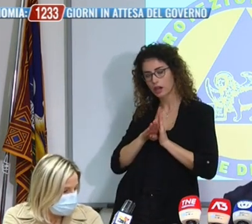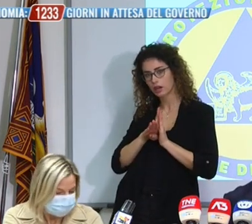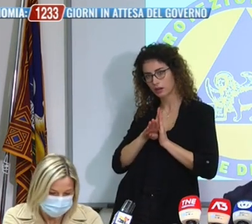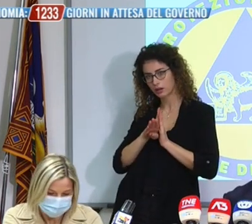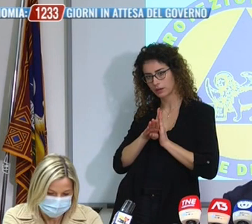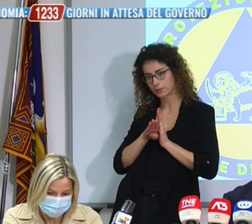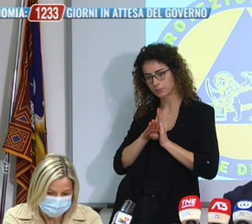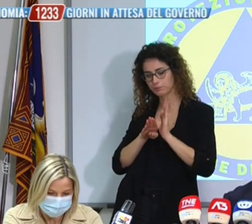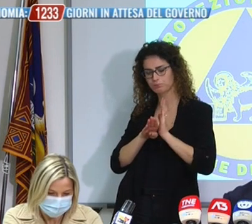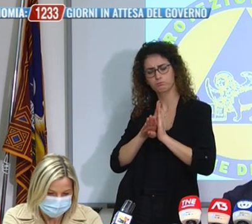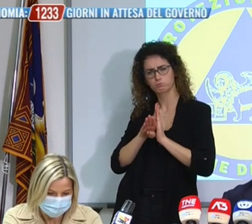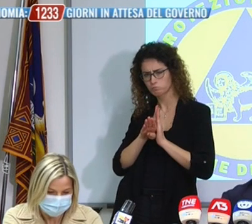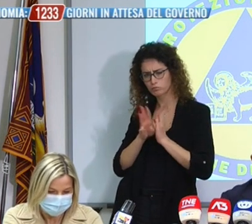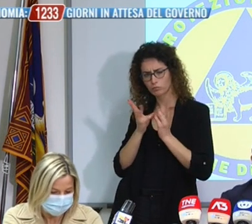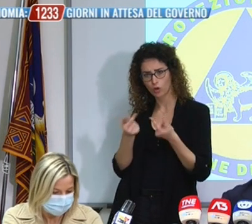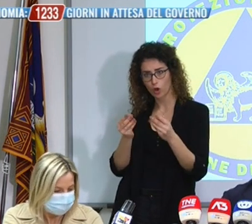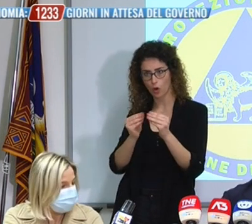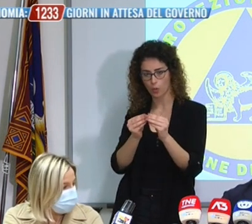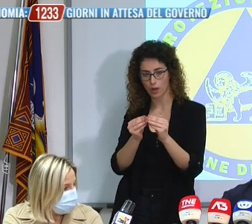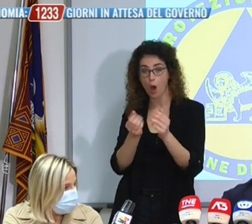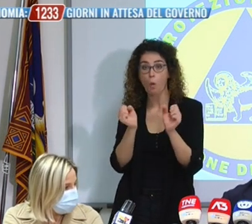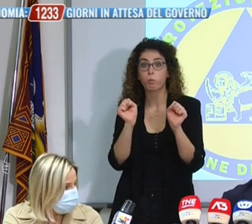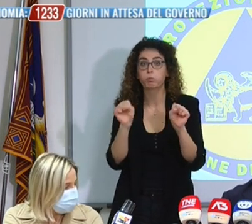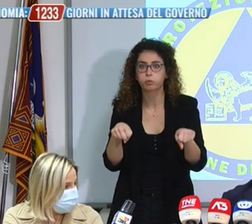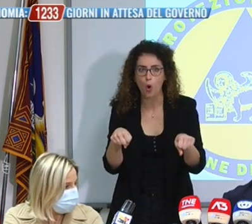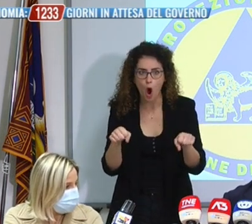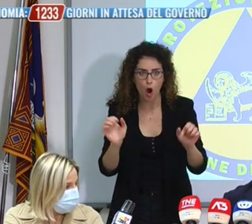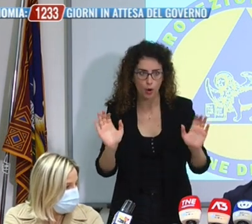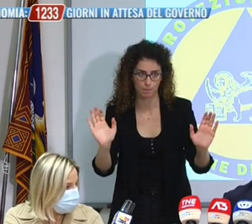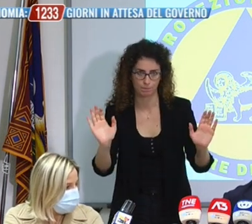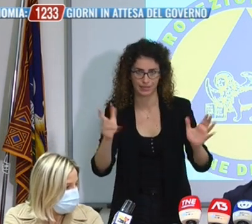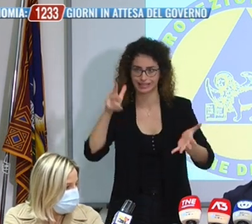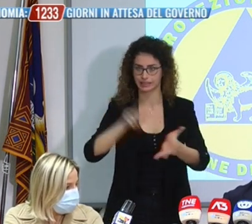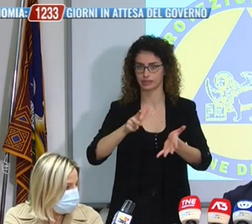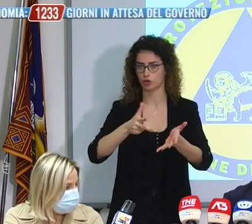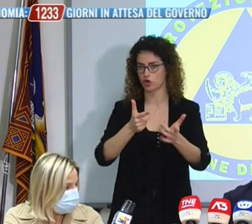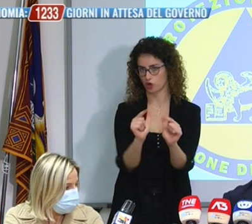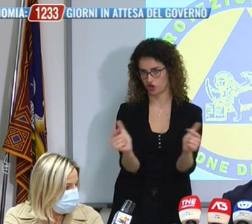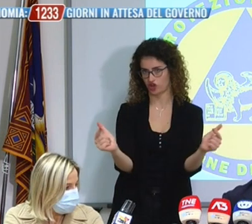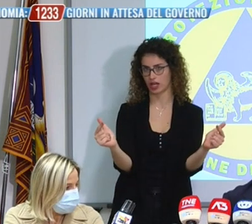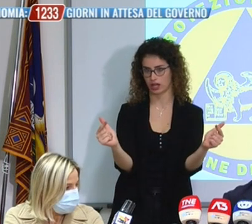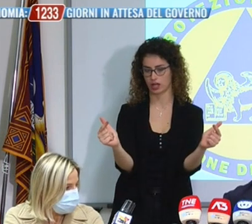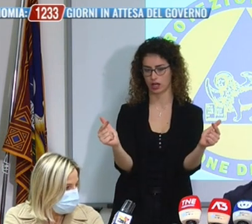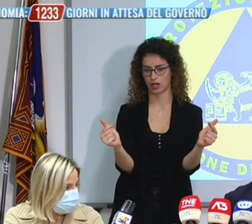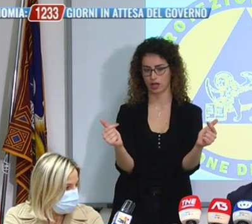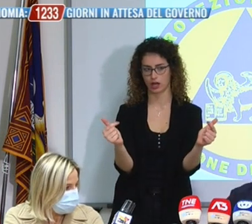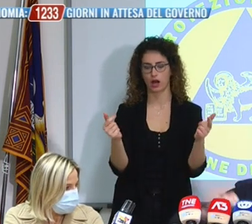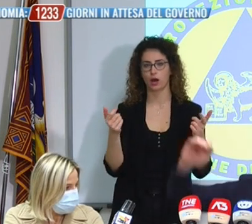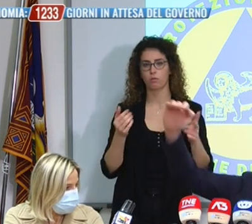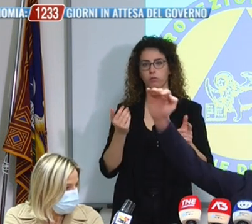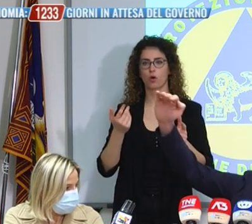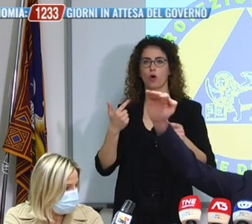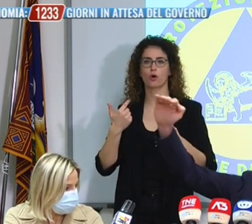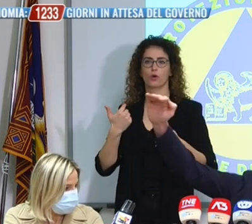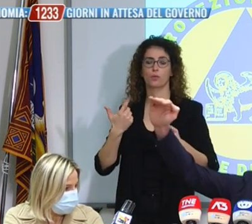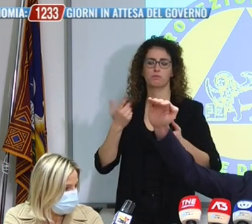risolvere, diciamo, può essere, ma non ve lo so dire, nessuno lo sa, che possa avere comunque sicuramente un suo sfogo, ma non ai